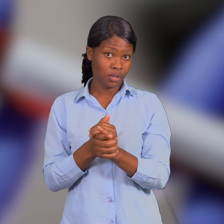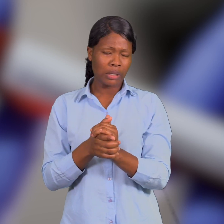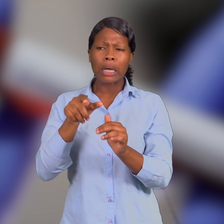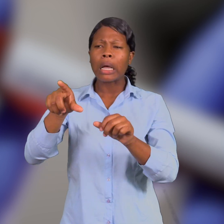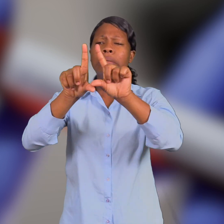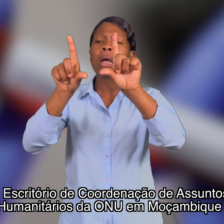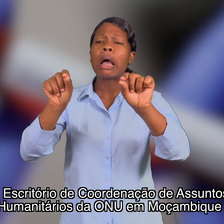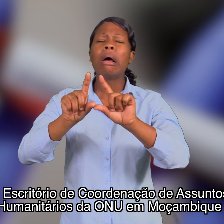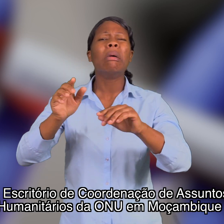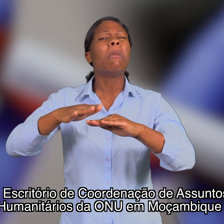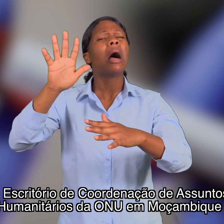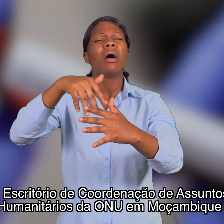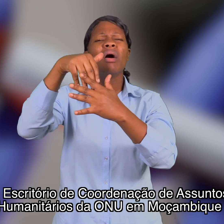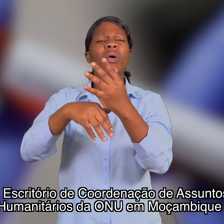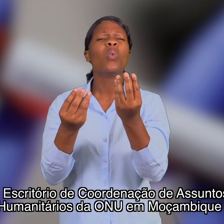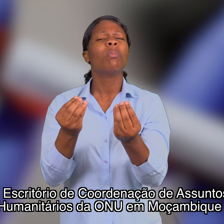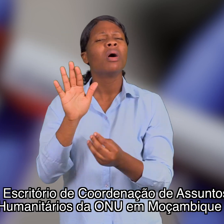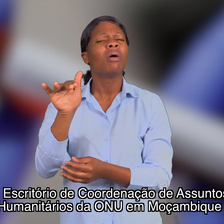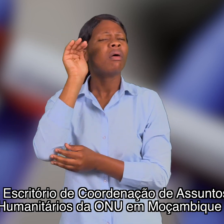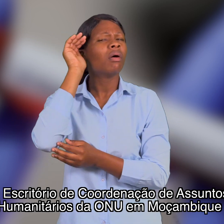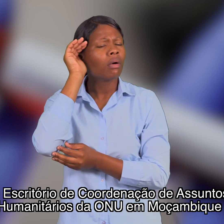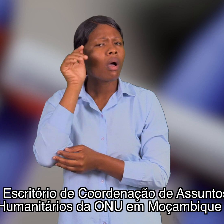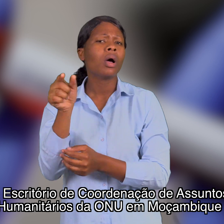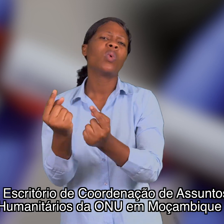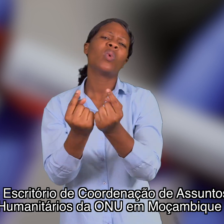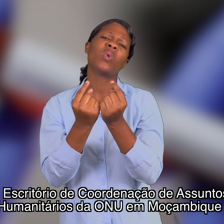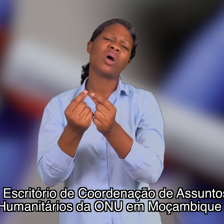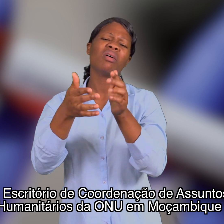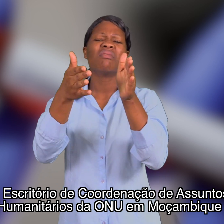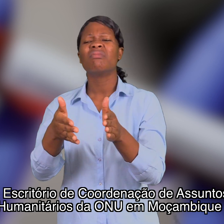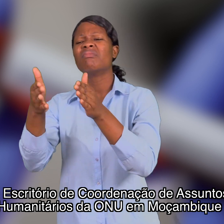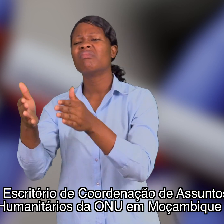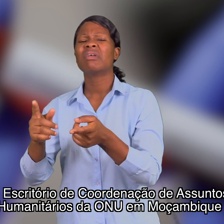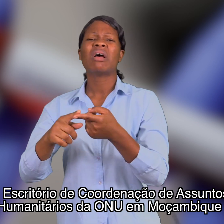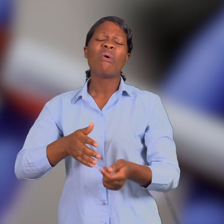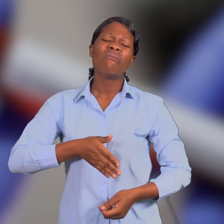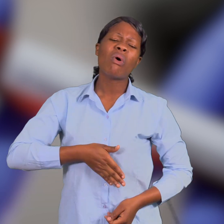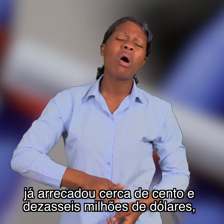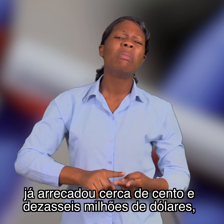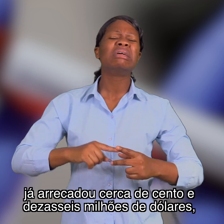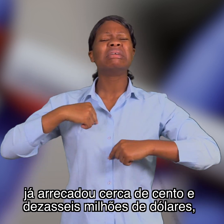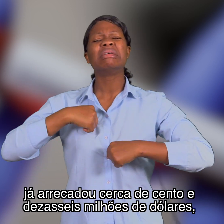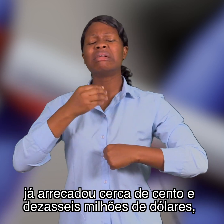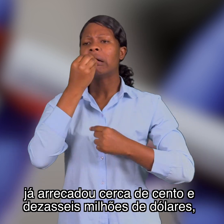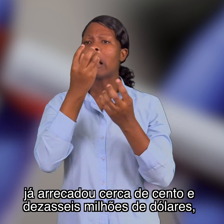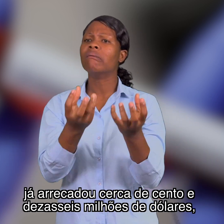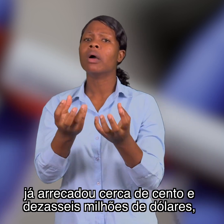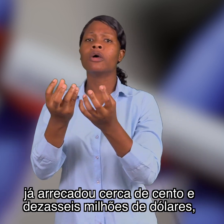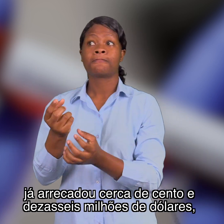O Escritório de Coordenação de Assuntos Humanitários da ONU em Moçambique já arrecadou cerca de